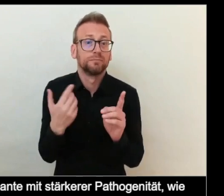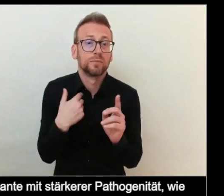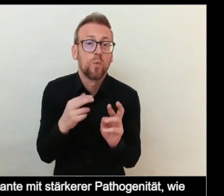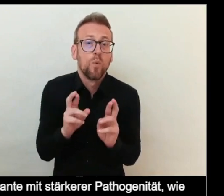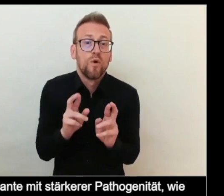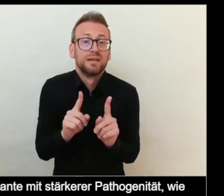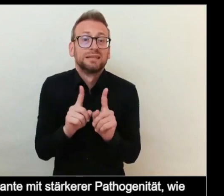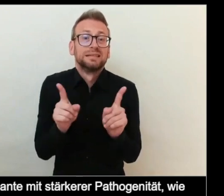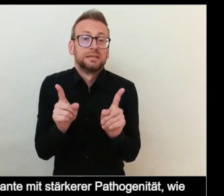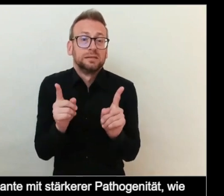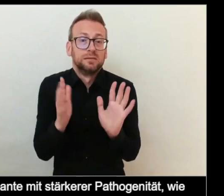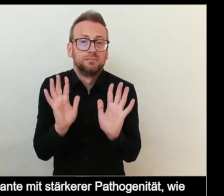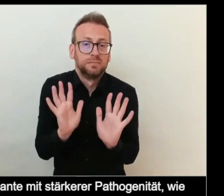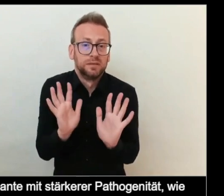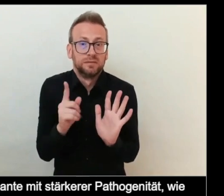Bitte.